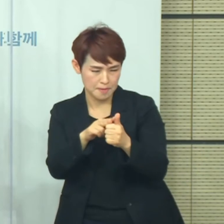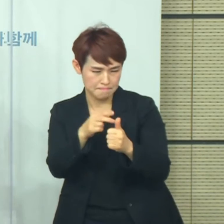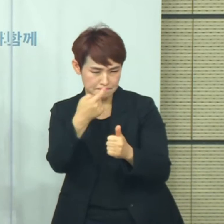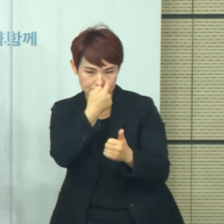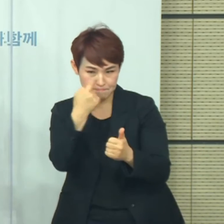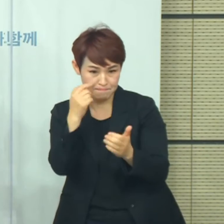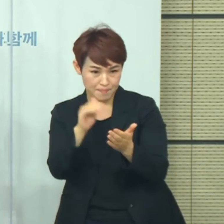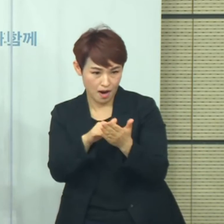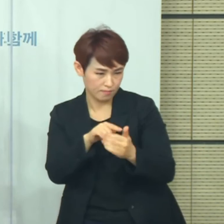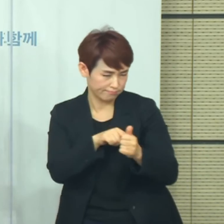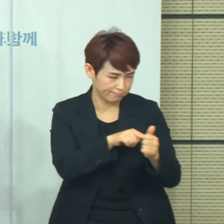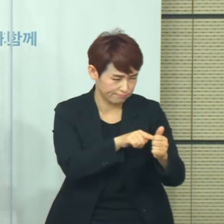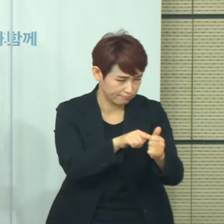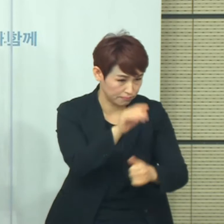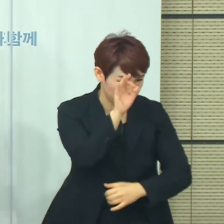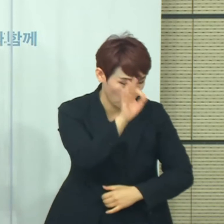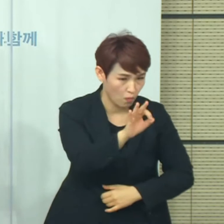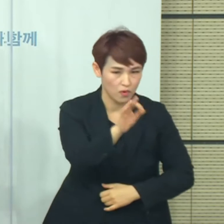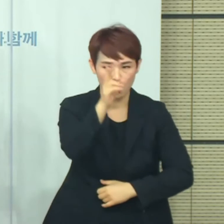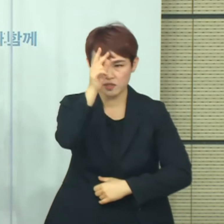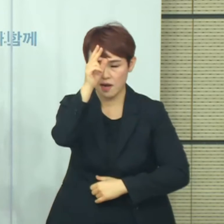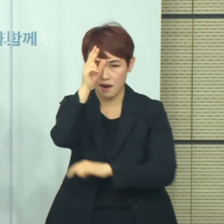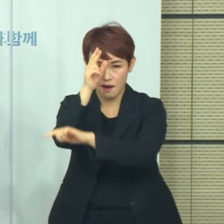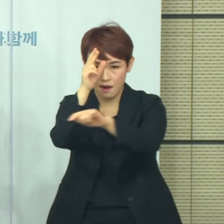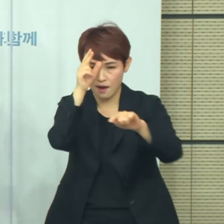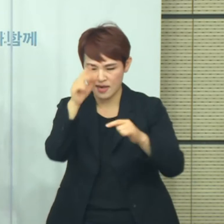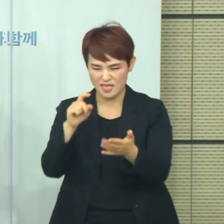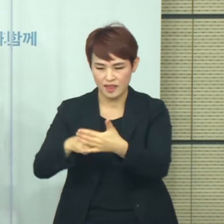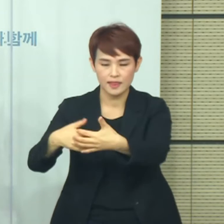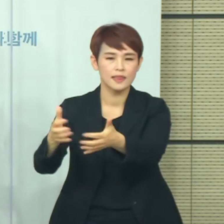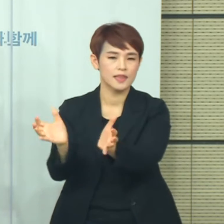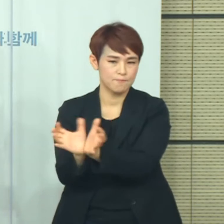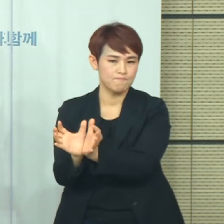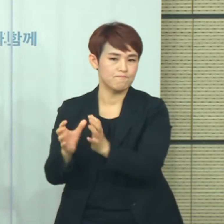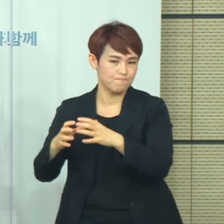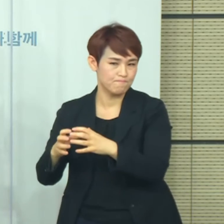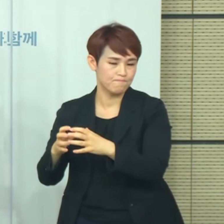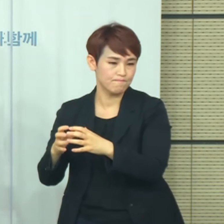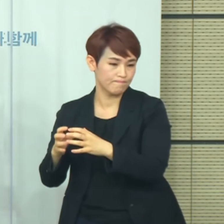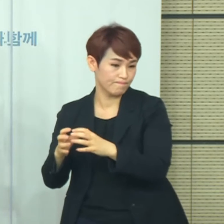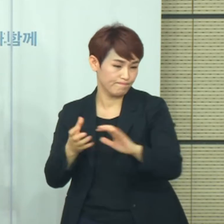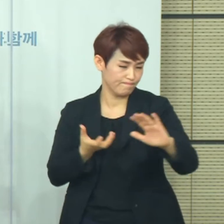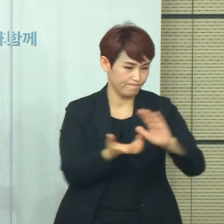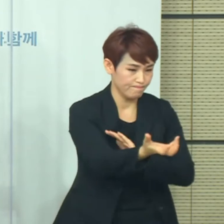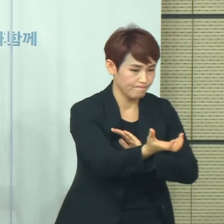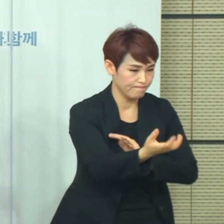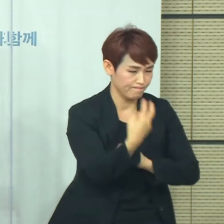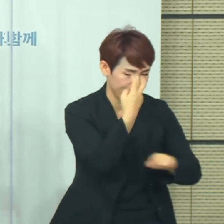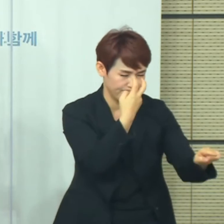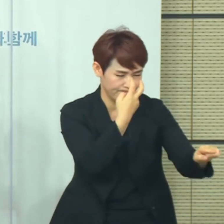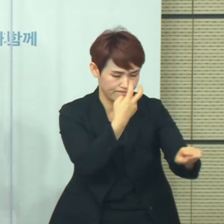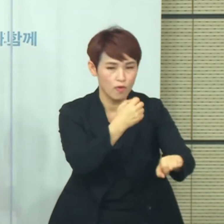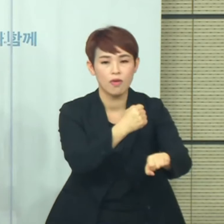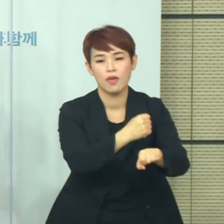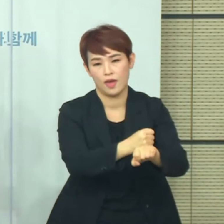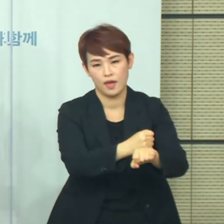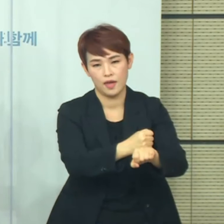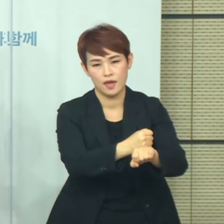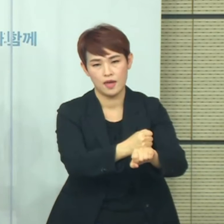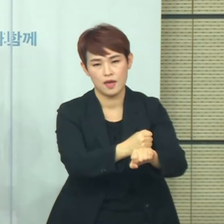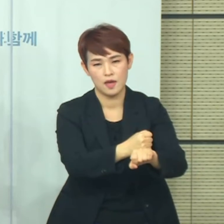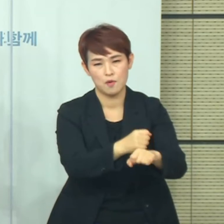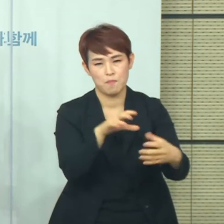확인, 추적하고 경찰관서에 신속 대응팀을 투입하여 철저히 소재지를 파악하고